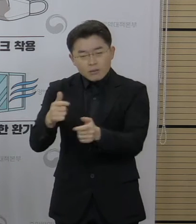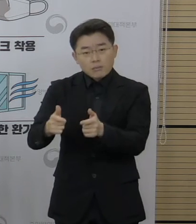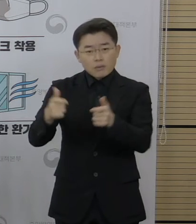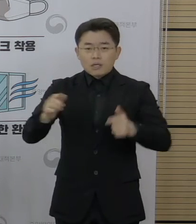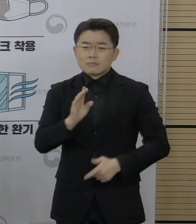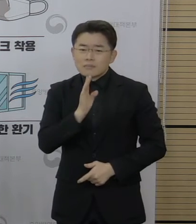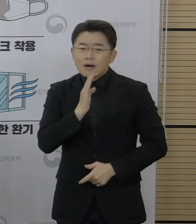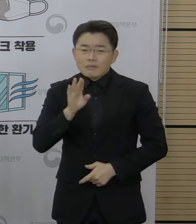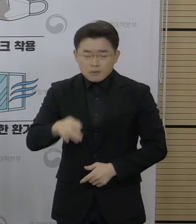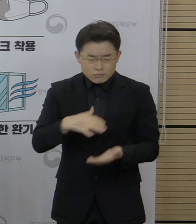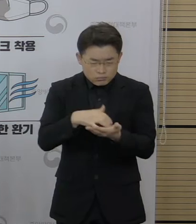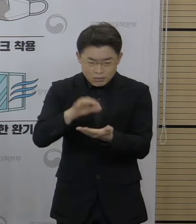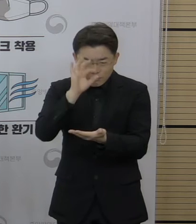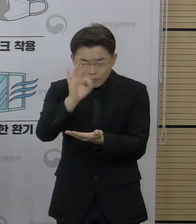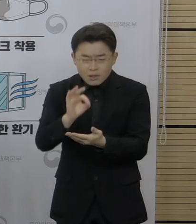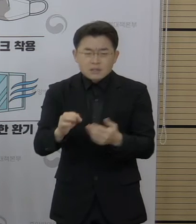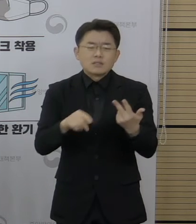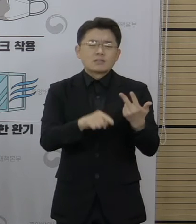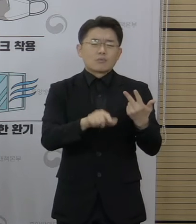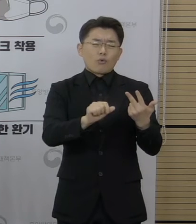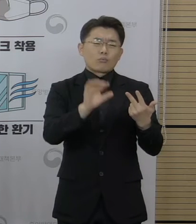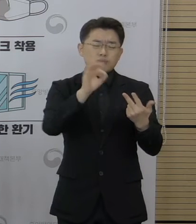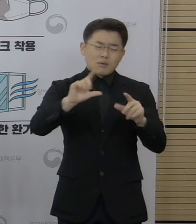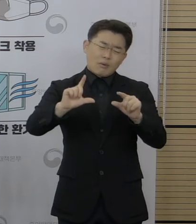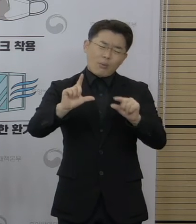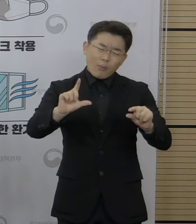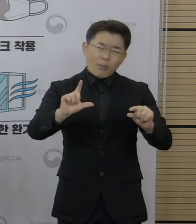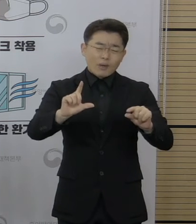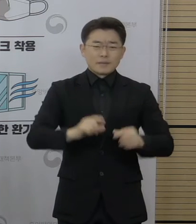7.5% 로 낮은 상황입니다